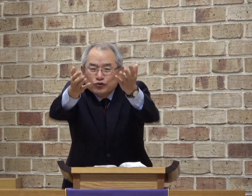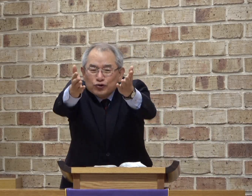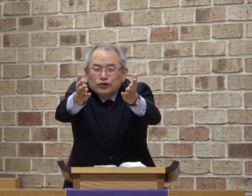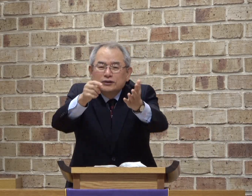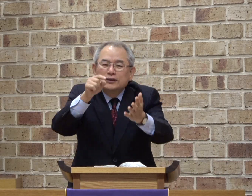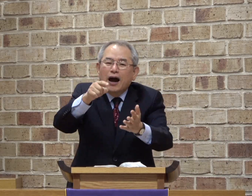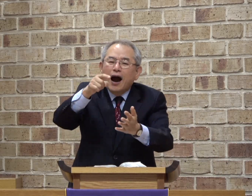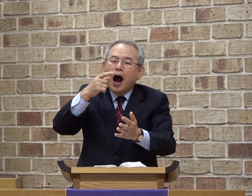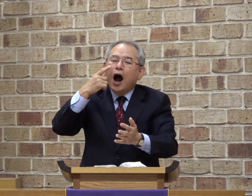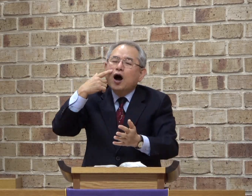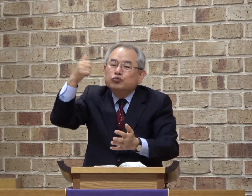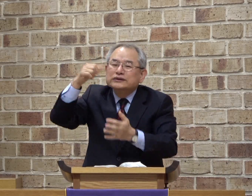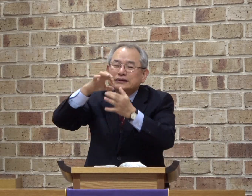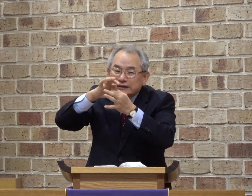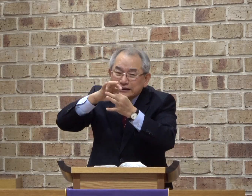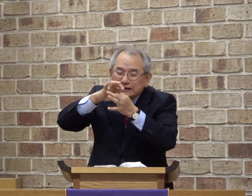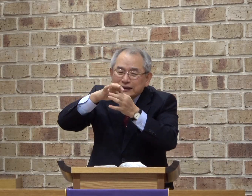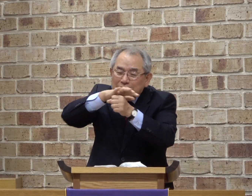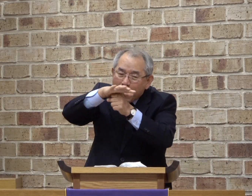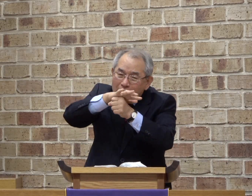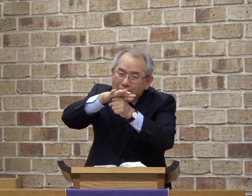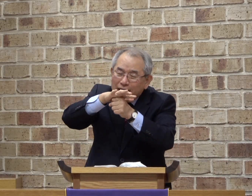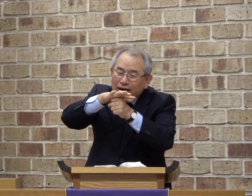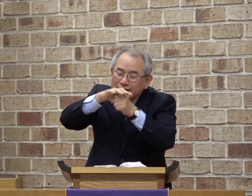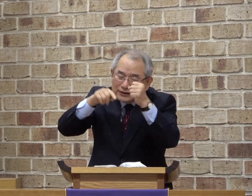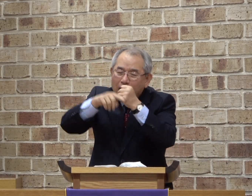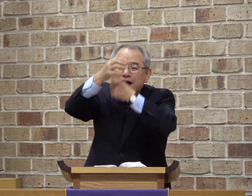당신들은 생명을 위해서 내 아들을 죽였다는 것, 그 사람들이 이해하지도 못할 겁니다.